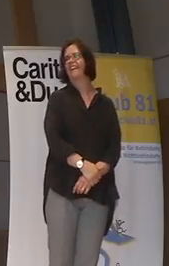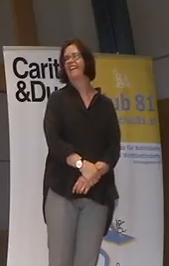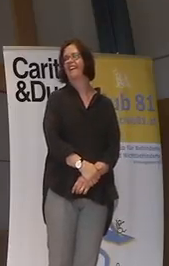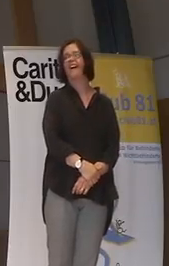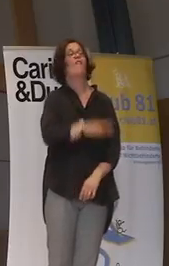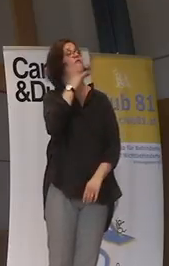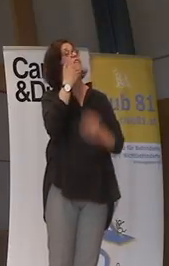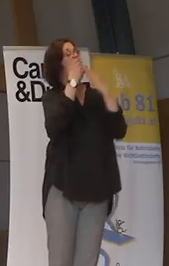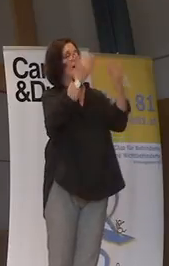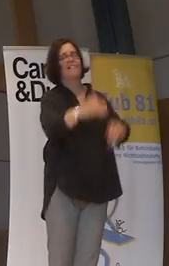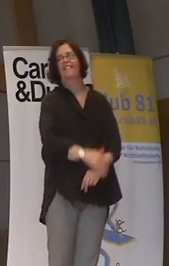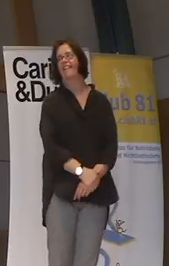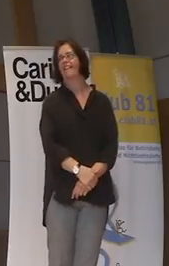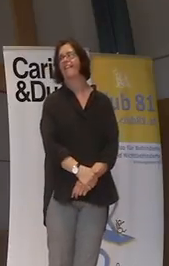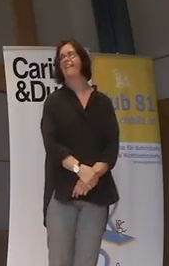Vielen Dank.